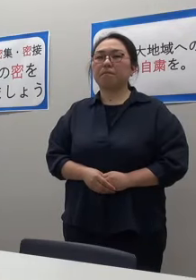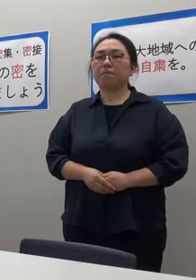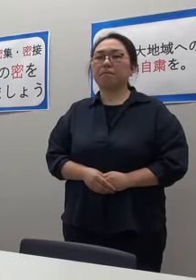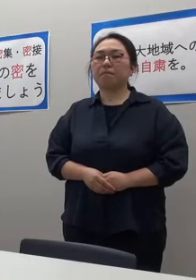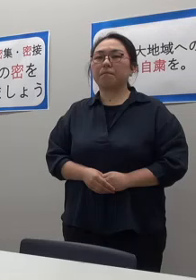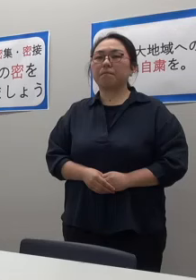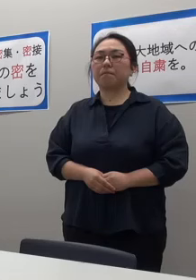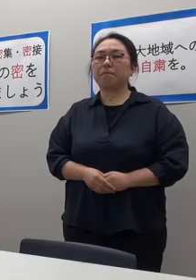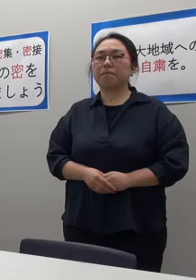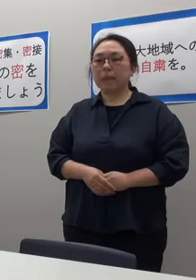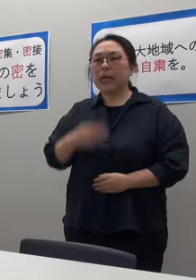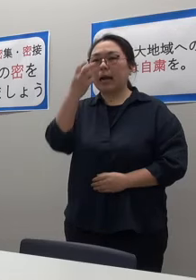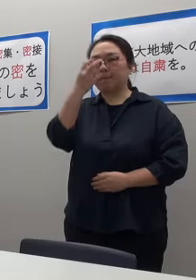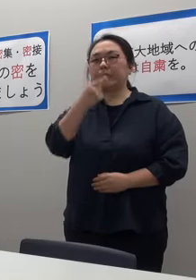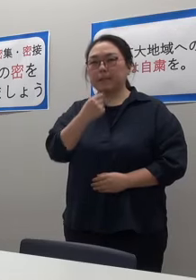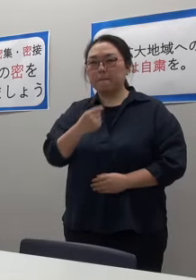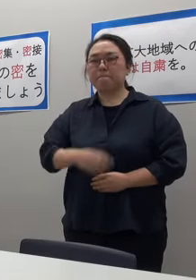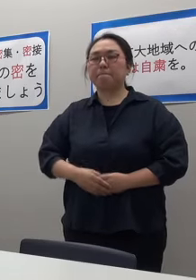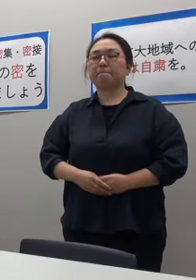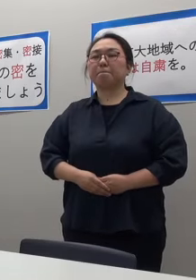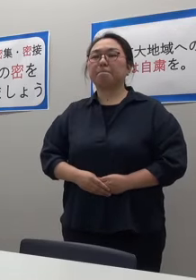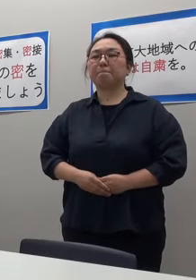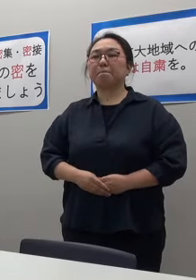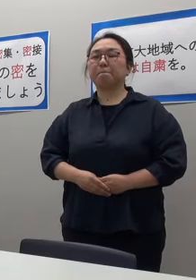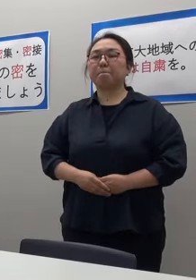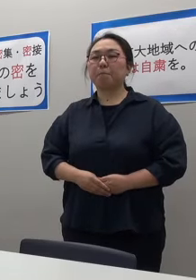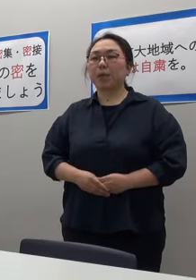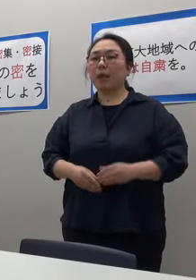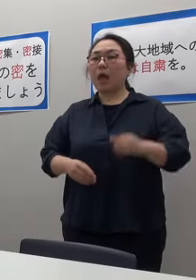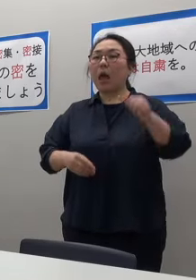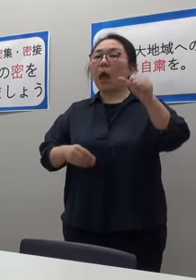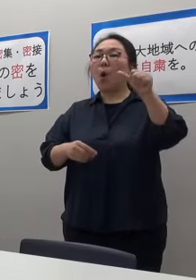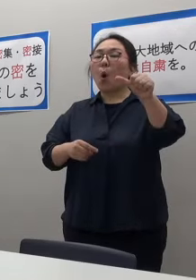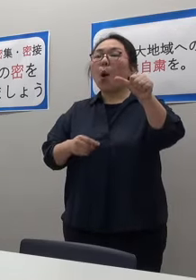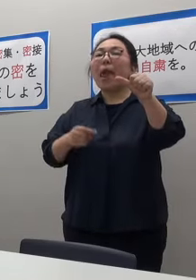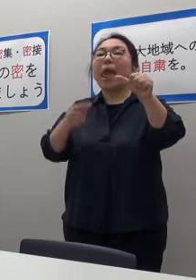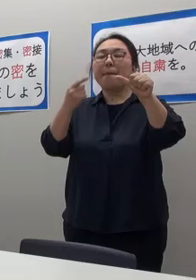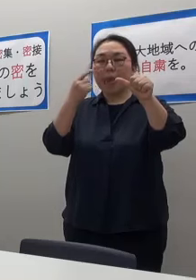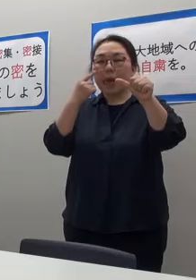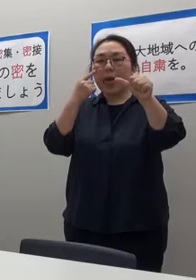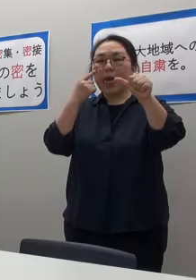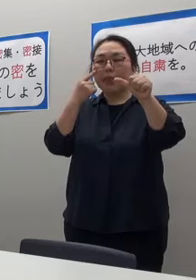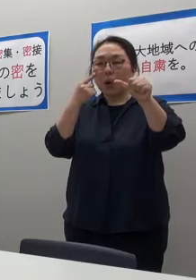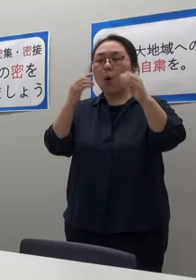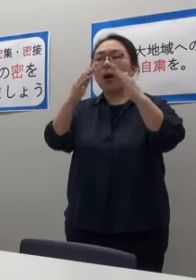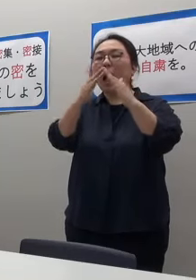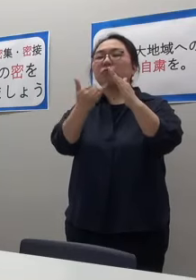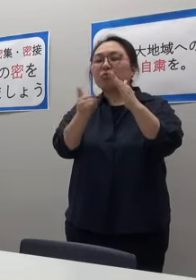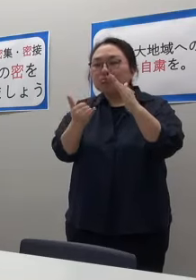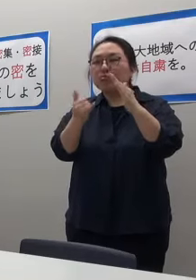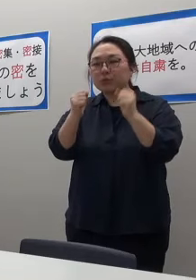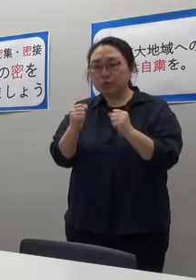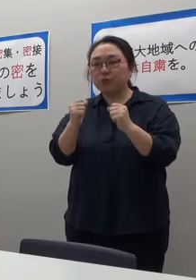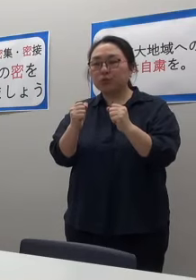すみません、確認なんですけども、その、5例目の、家族に、兄弟がいるということで、誠